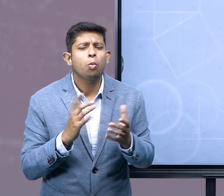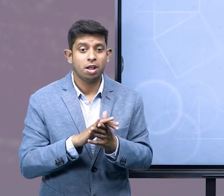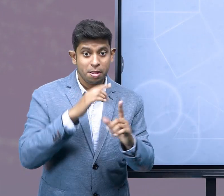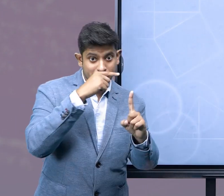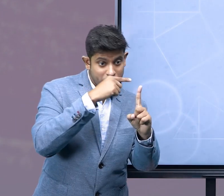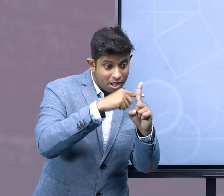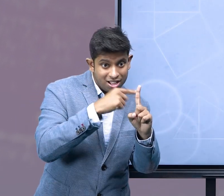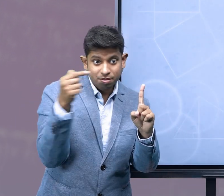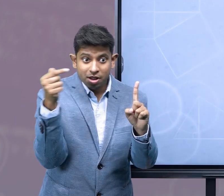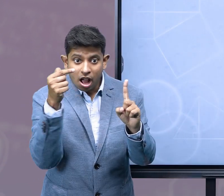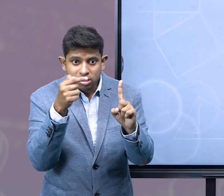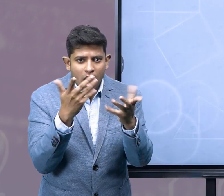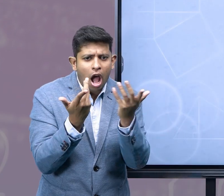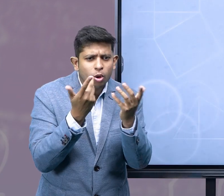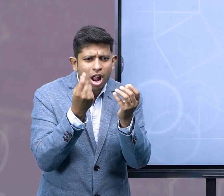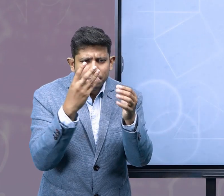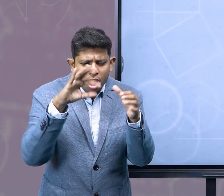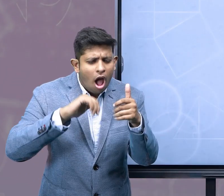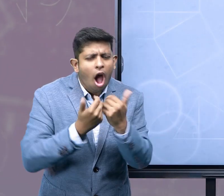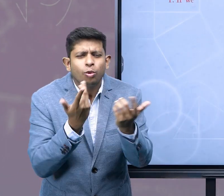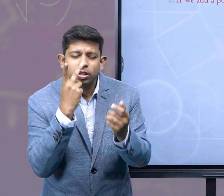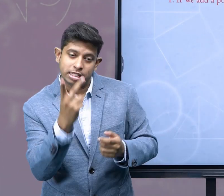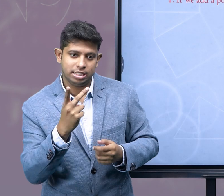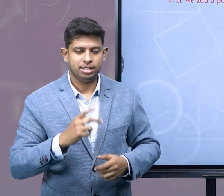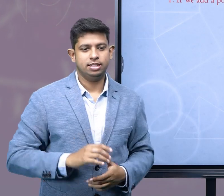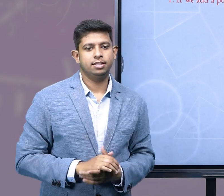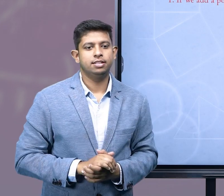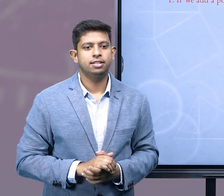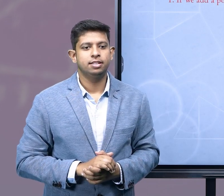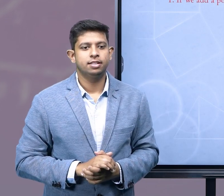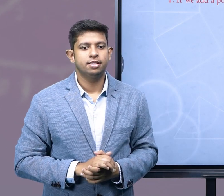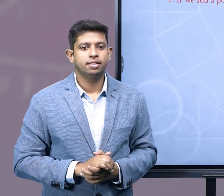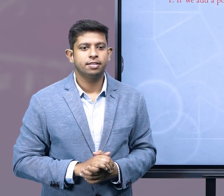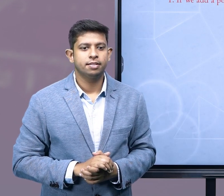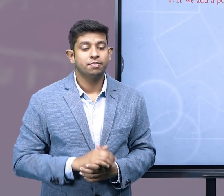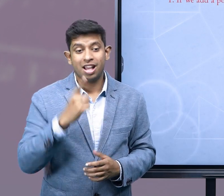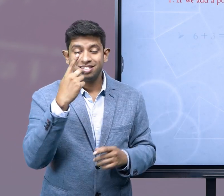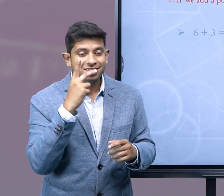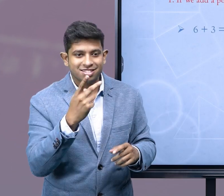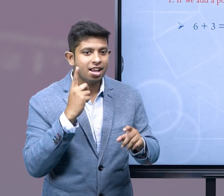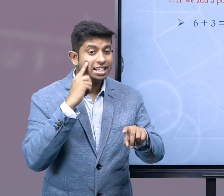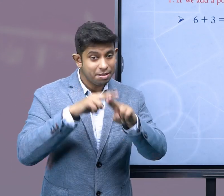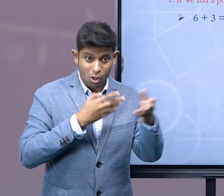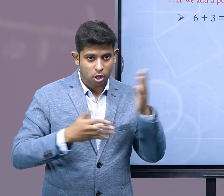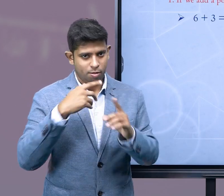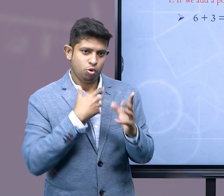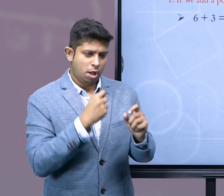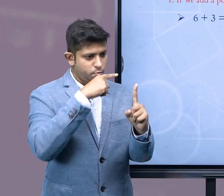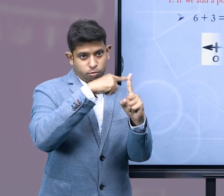संख्या रेखा पर पूर्णांकों को जोड़ने और घटाने के तथ्य: यदि हम एक धनात्मक पूर्णांक जोड़ते